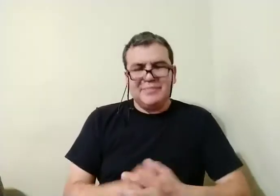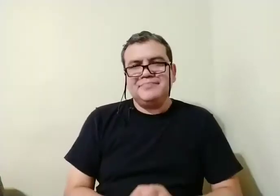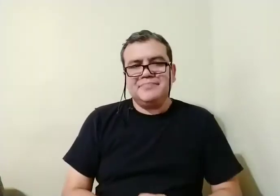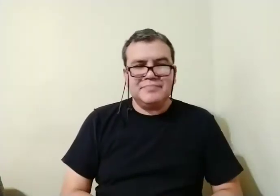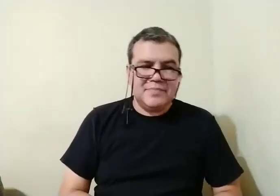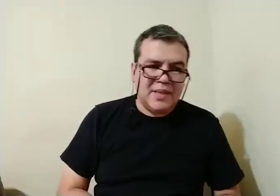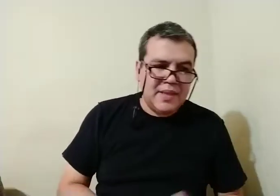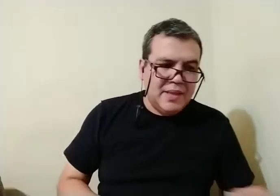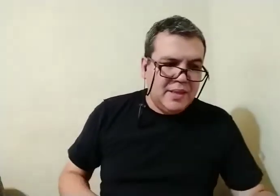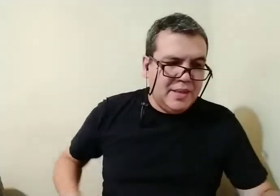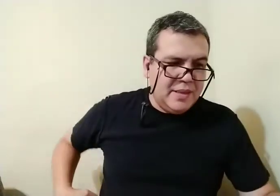11:15,